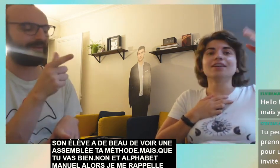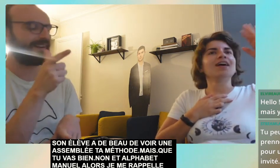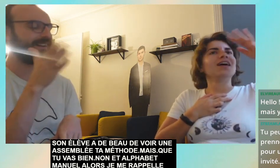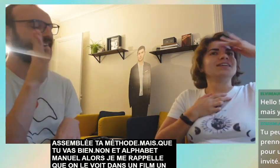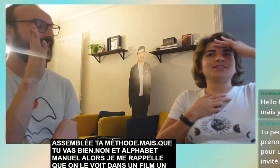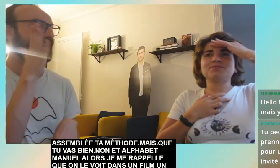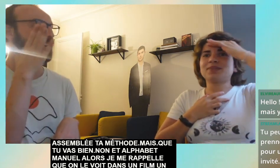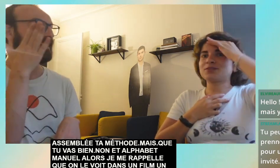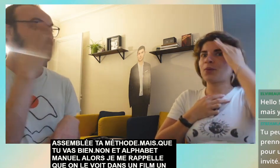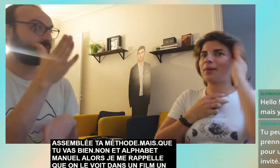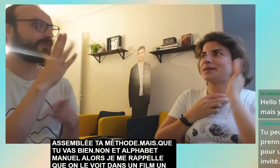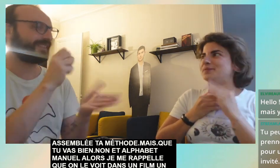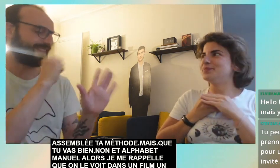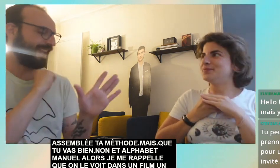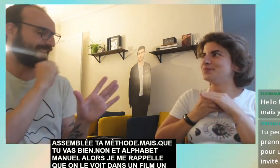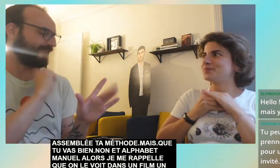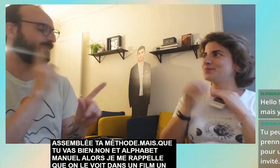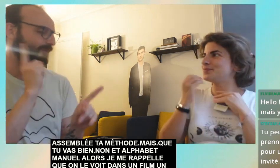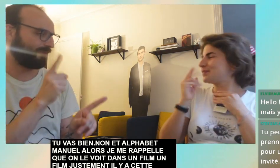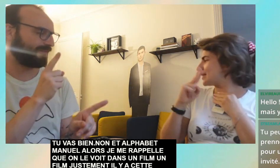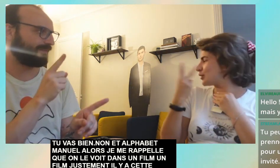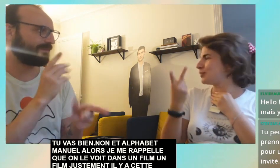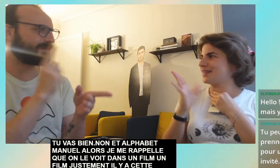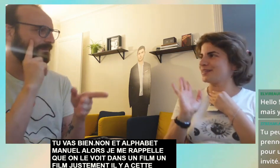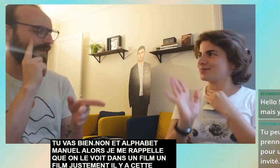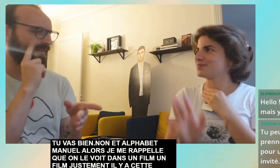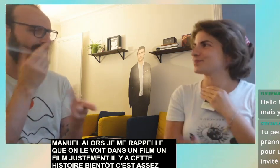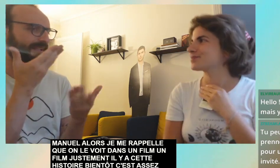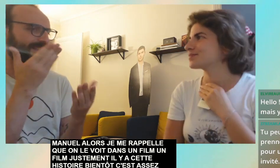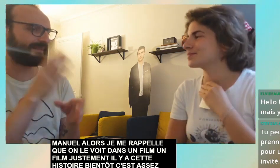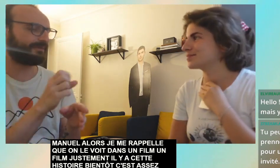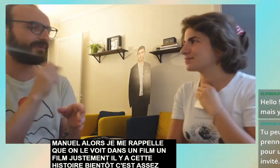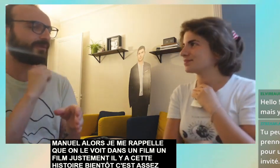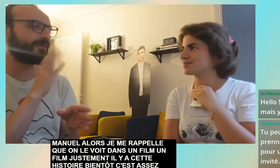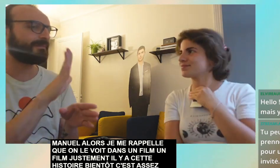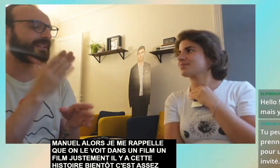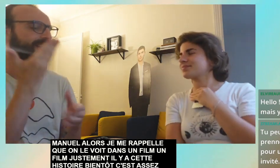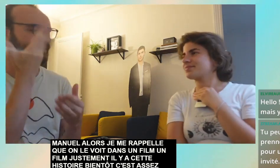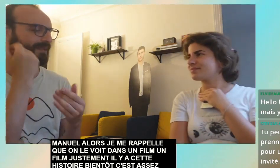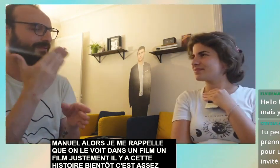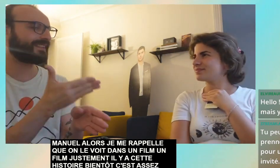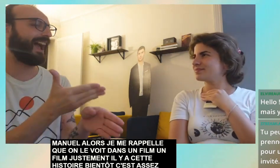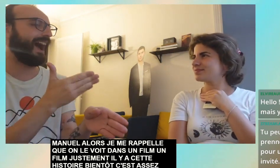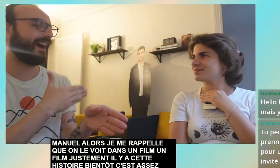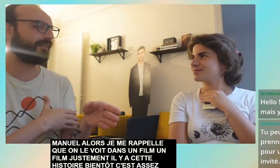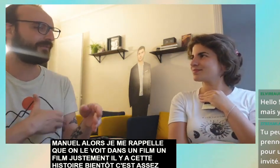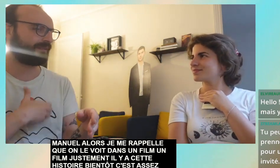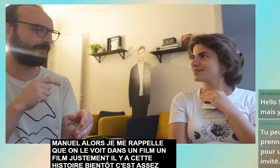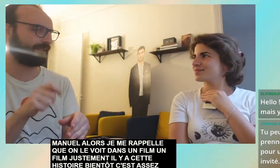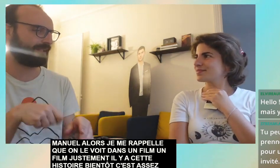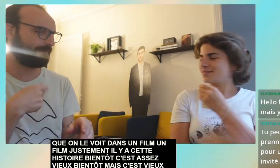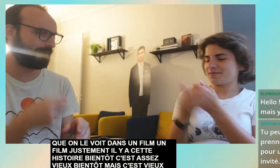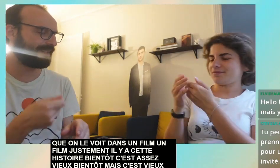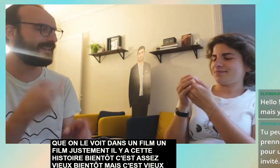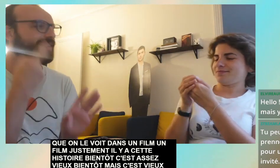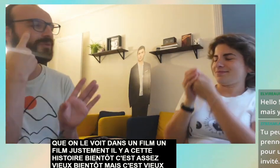histoire. C'est bien Donc, tombé. c'est assez vieux. Bien tombé. Hein. Mais c'est vieux, mais je sais plus si c'est avant la baie de l'épée. Je